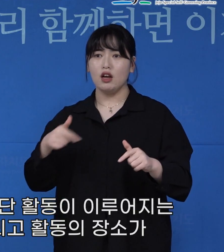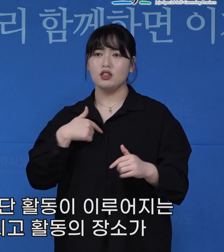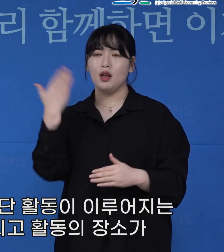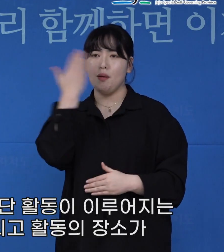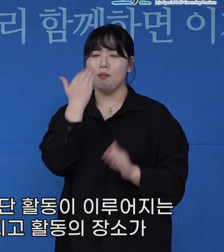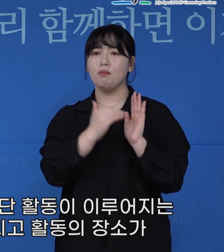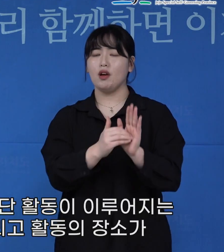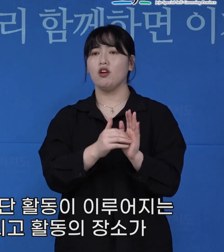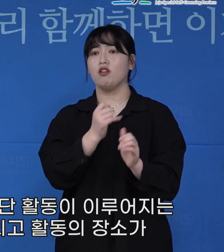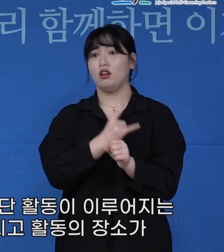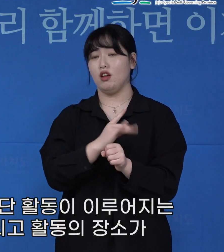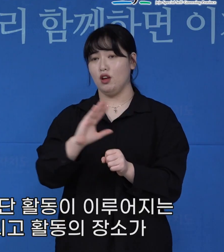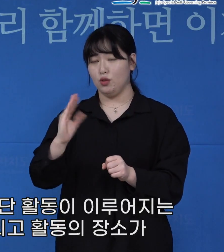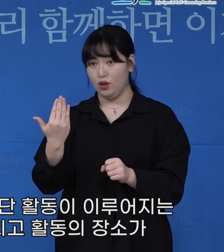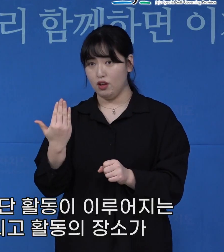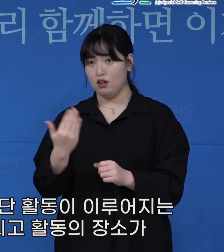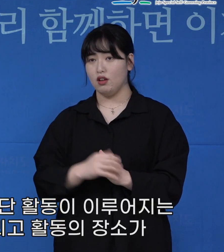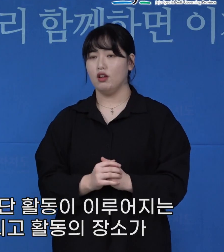주체이고